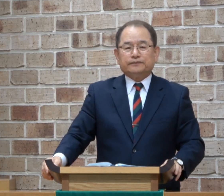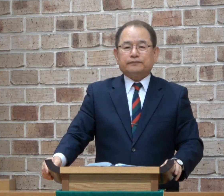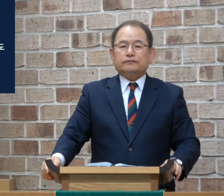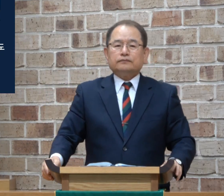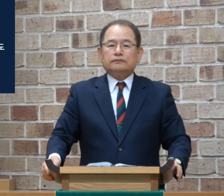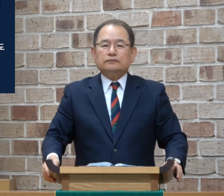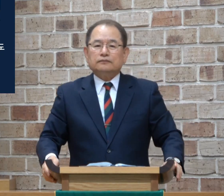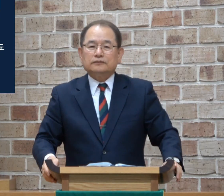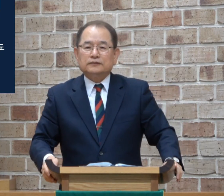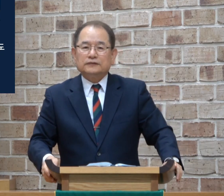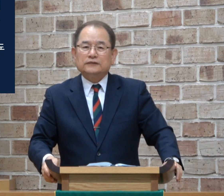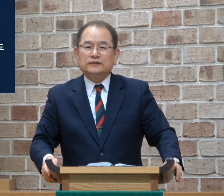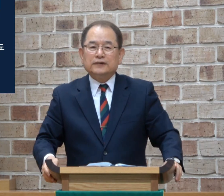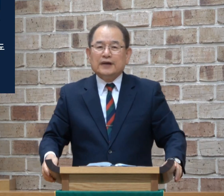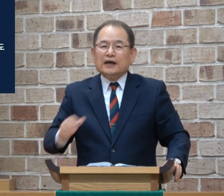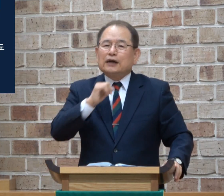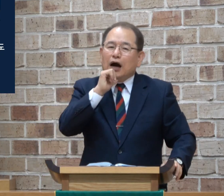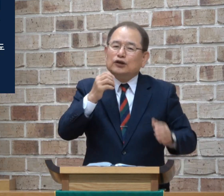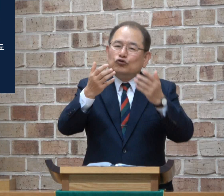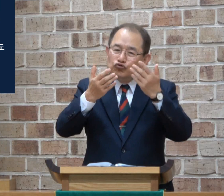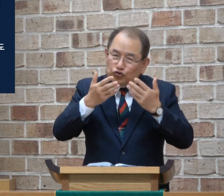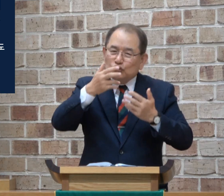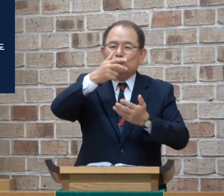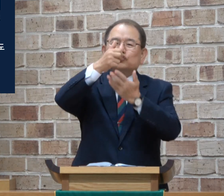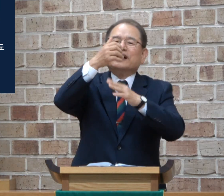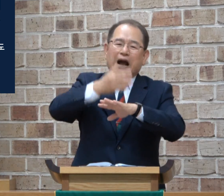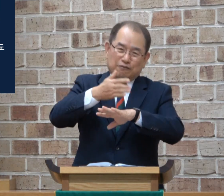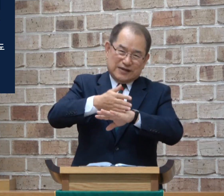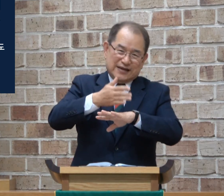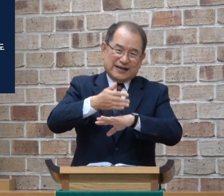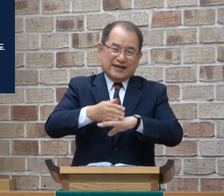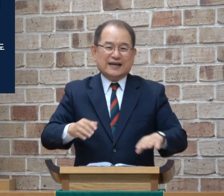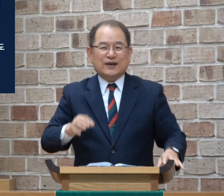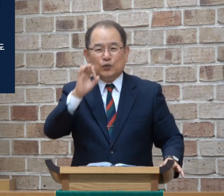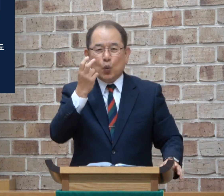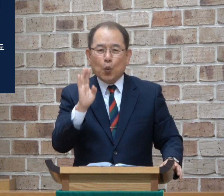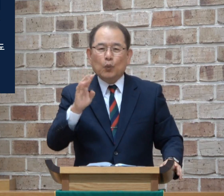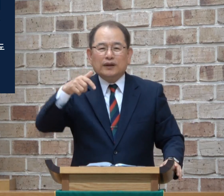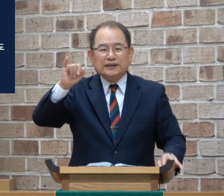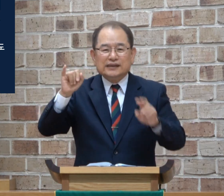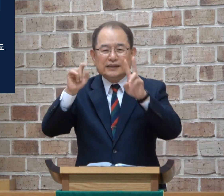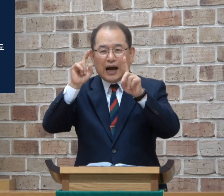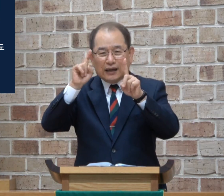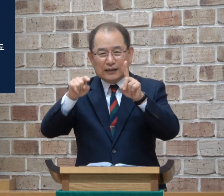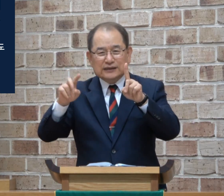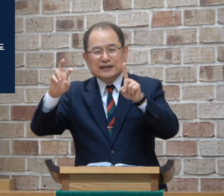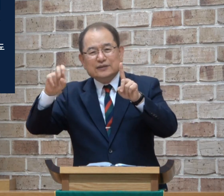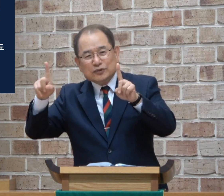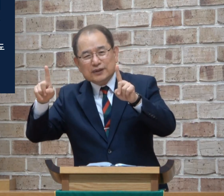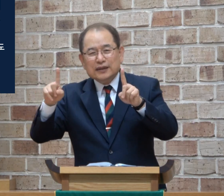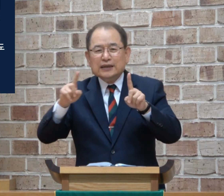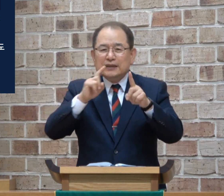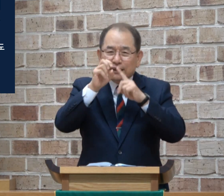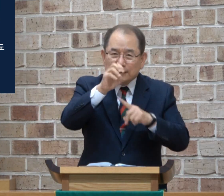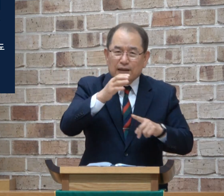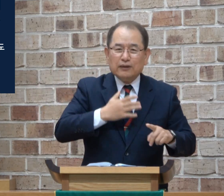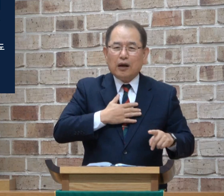가난을 주신 주님께 감사하는 욥기 1장 21절 말씀. 이르되 내가 모태에서